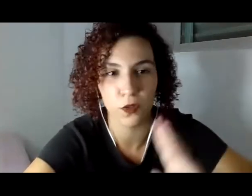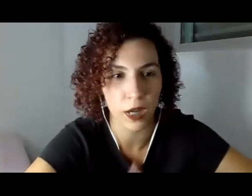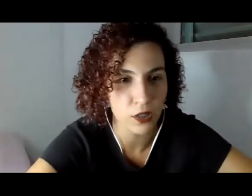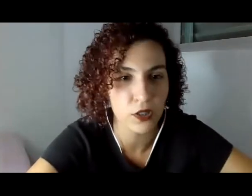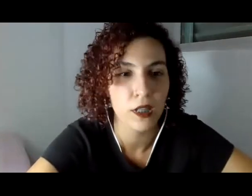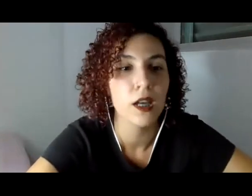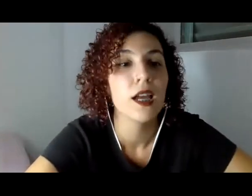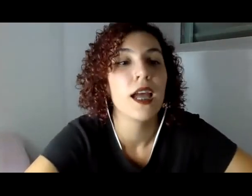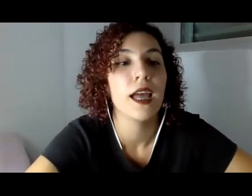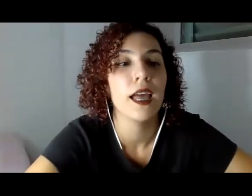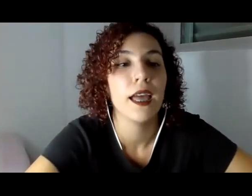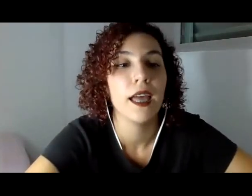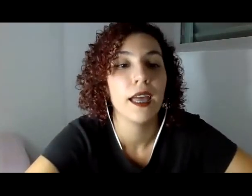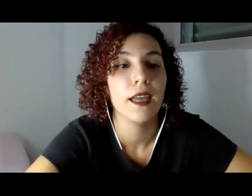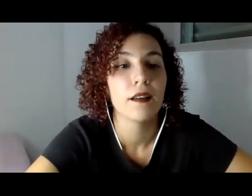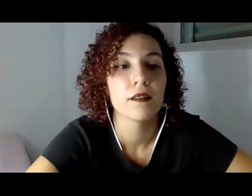coisa diferente.